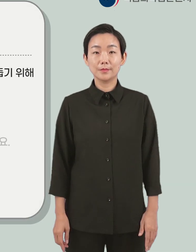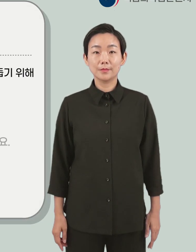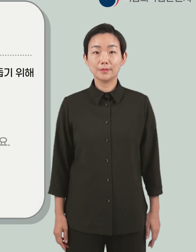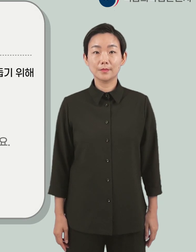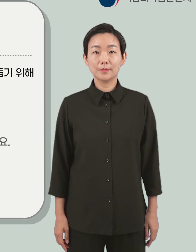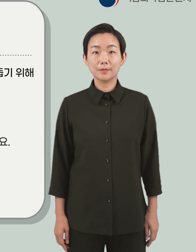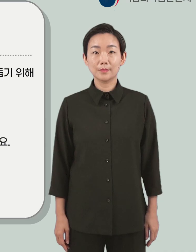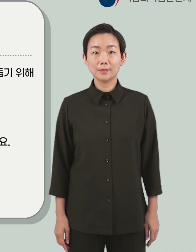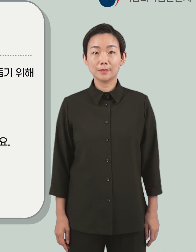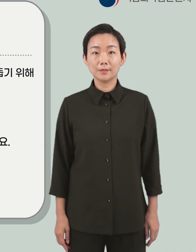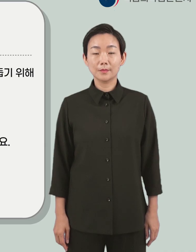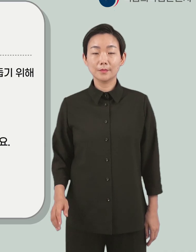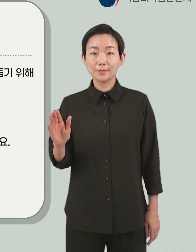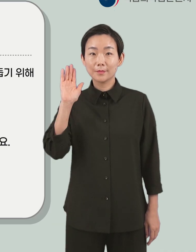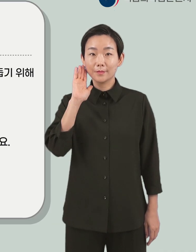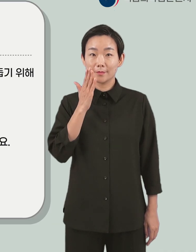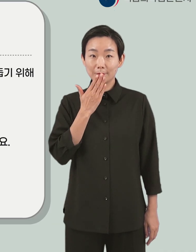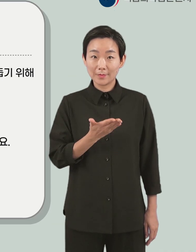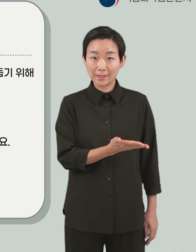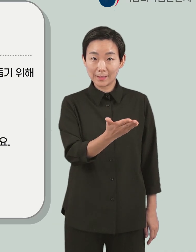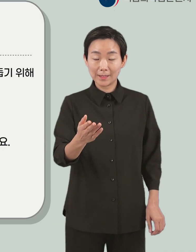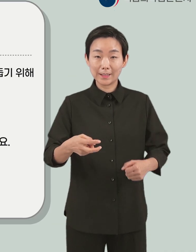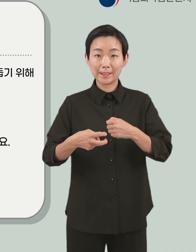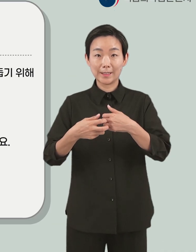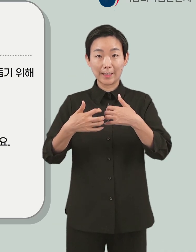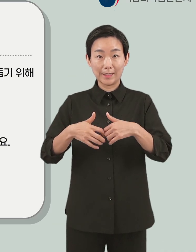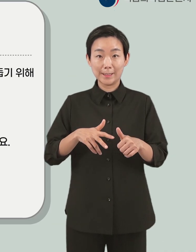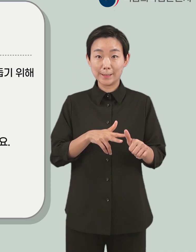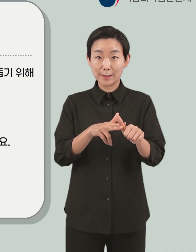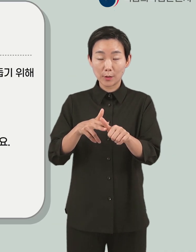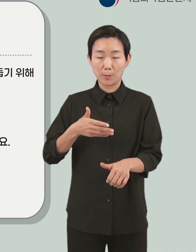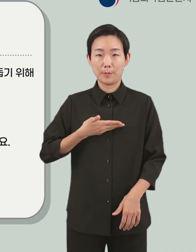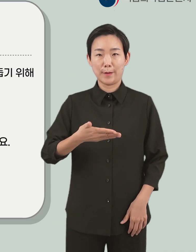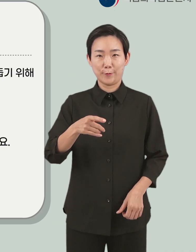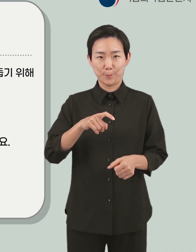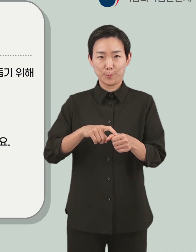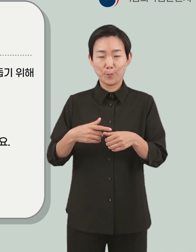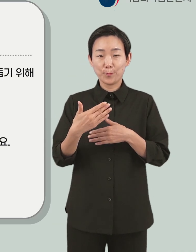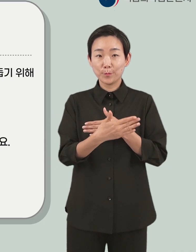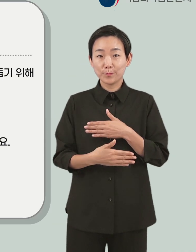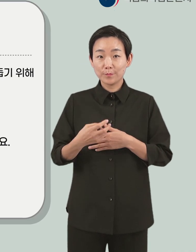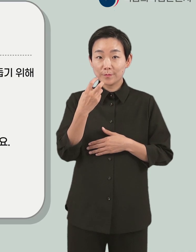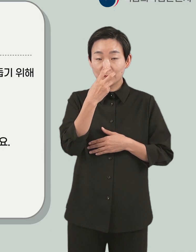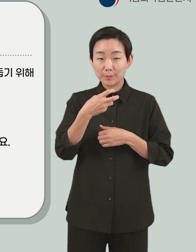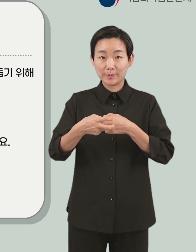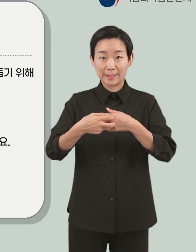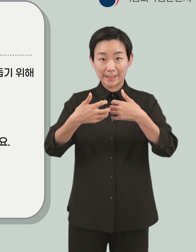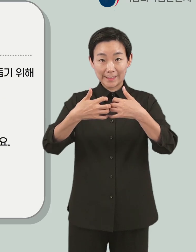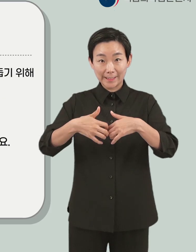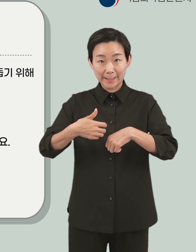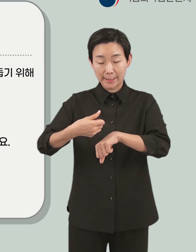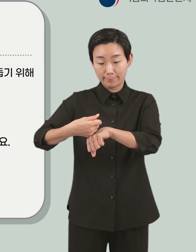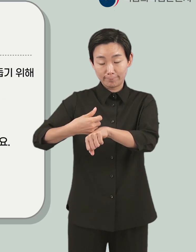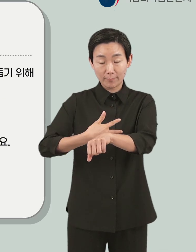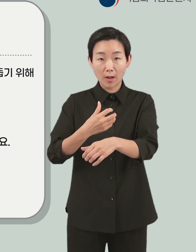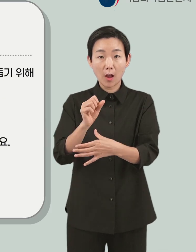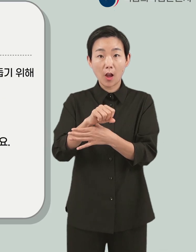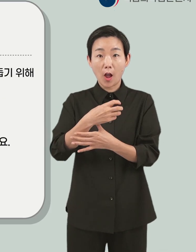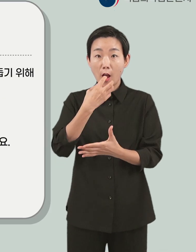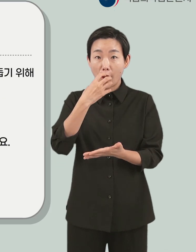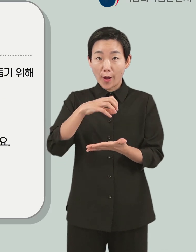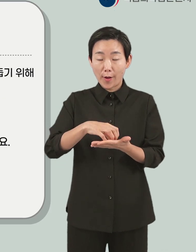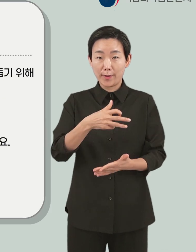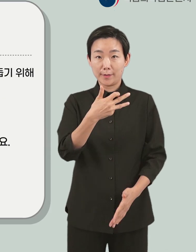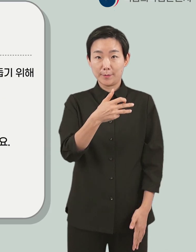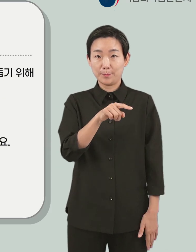주의! 지금부터 안내해드리는 의료기기 정보는 장애인의 이해를 돕기 위해 체외진단 의료기기 수입 품목, 허가증